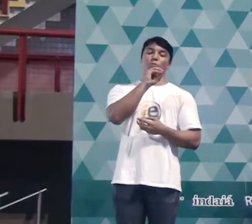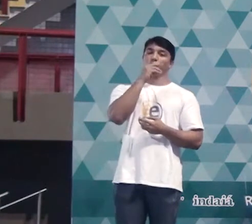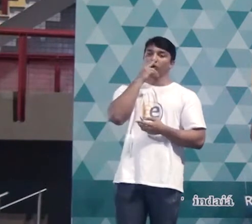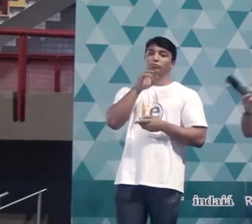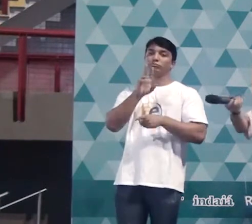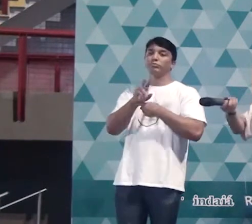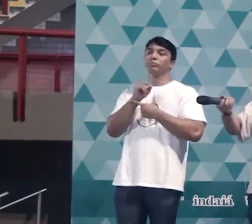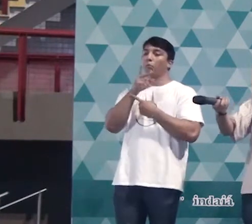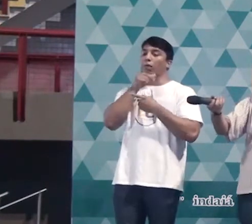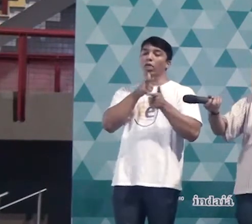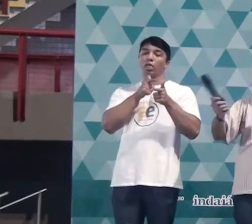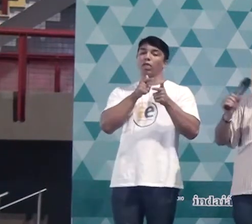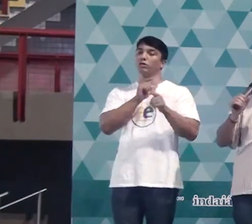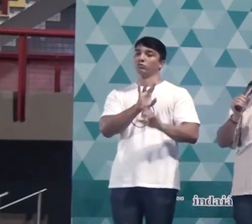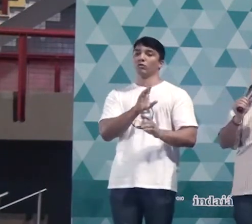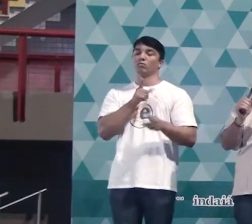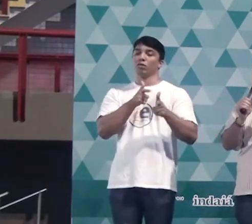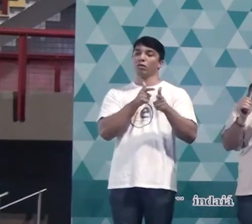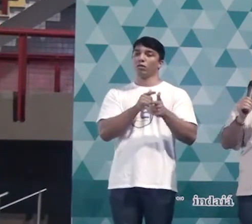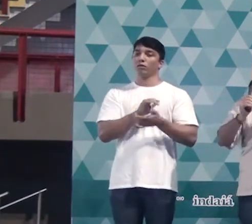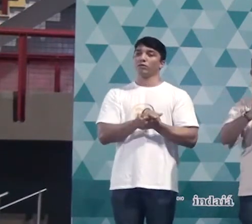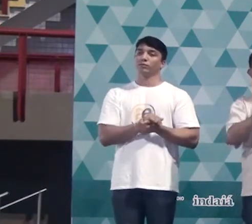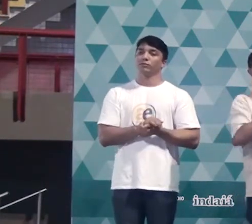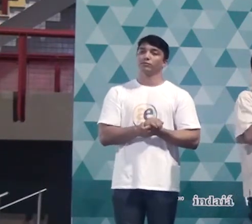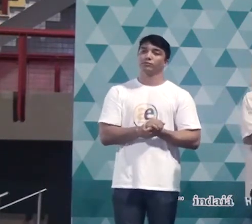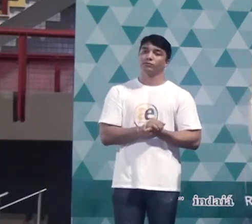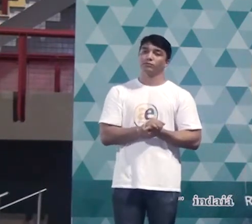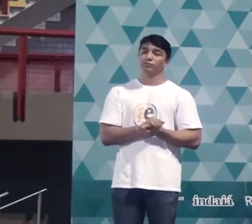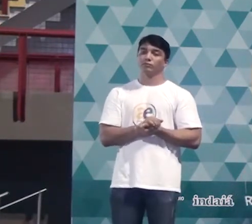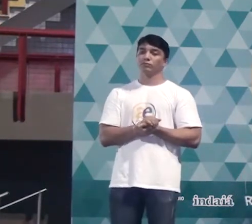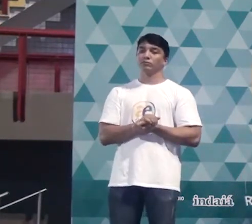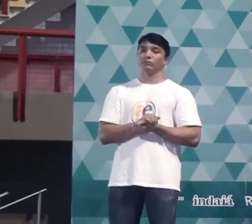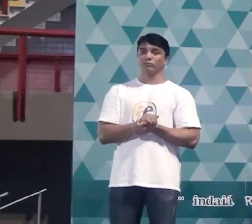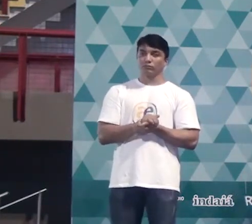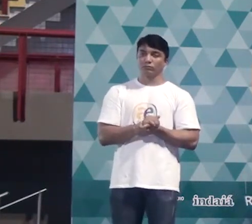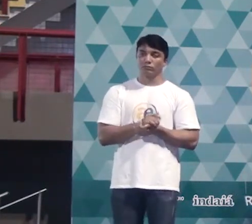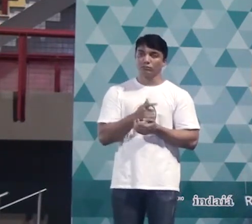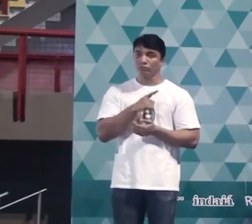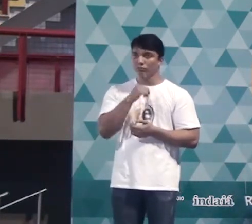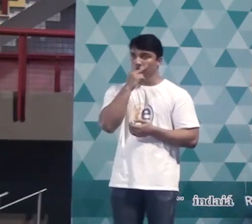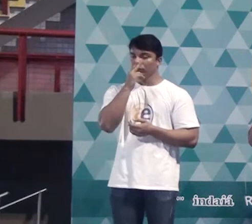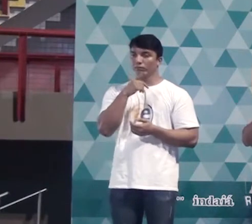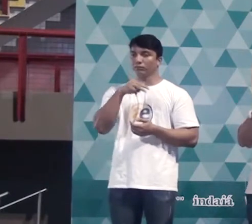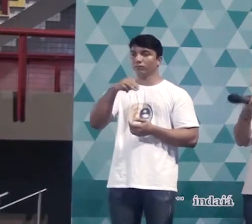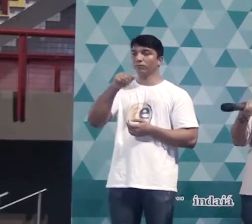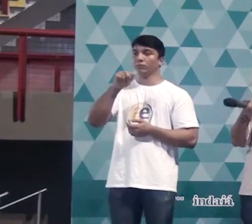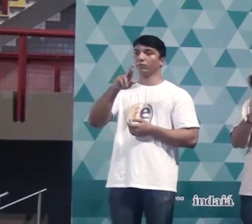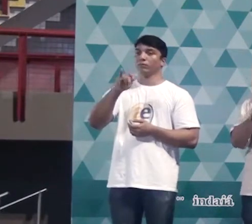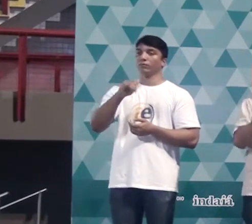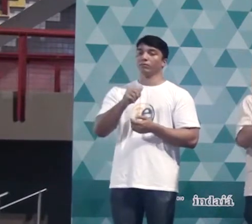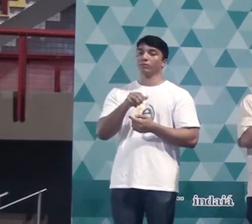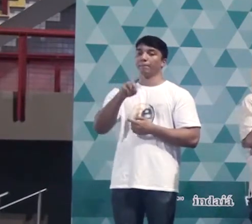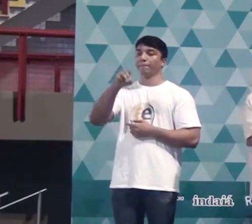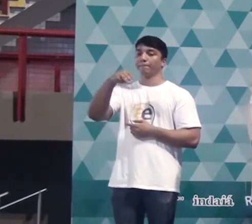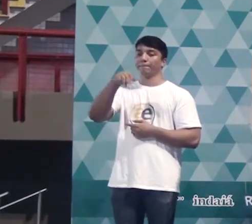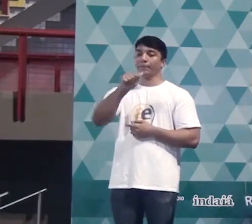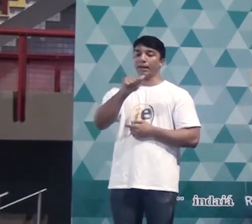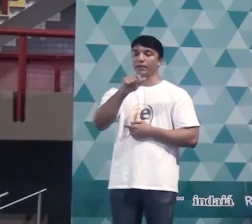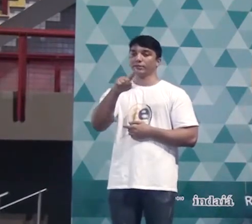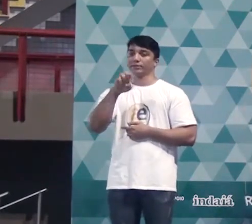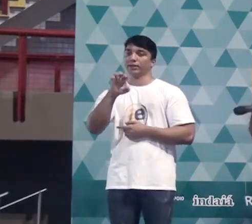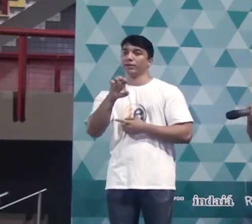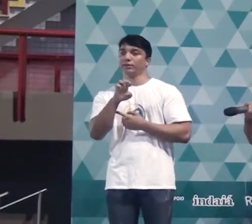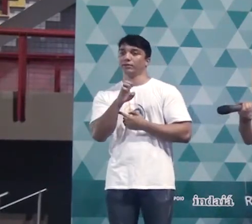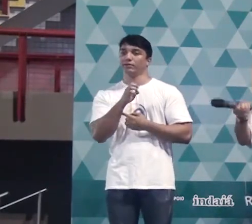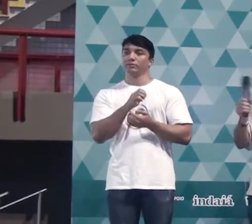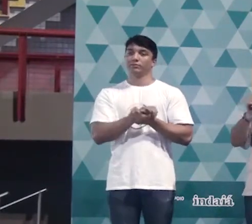com Antônio, Toninho, né? Toninho. Intimidade com a Maria José, Mazé, com a Maria de